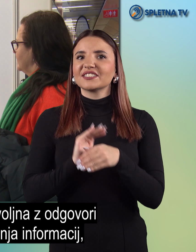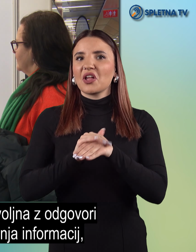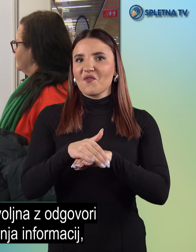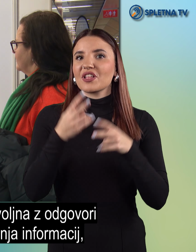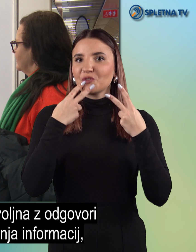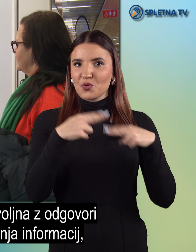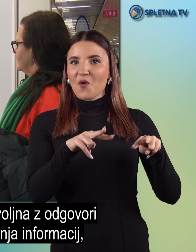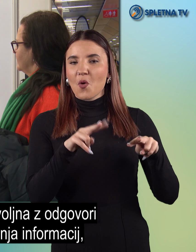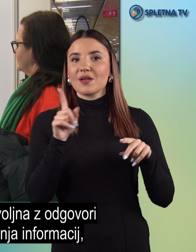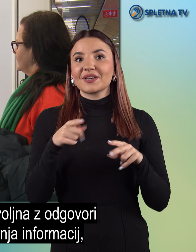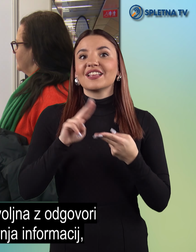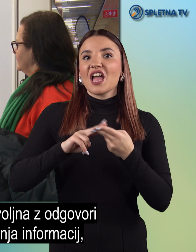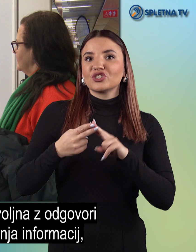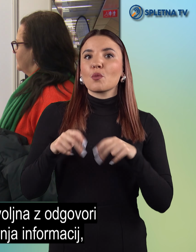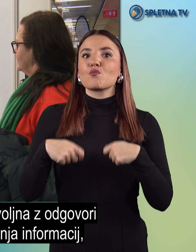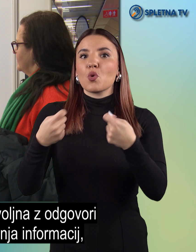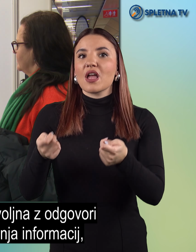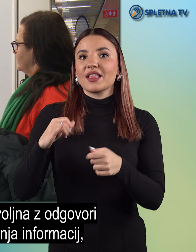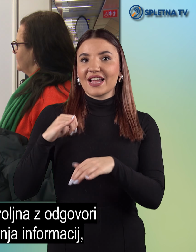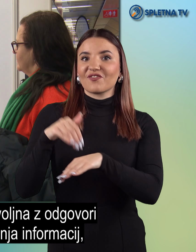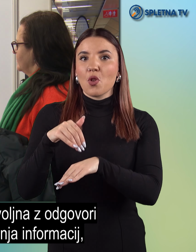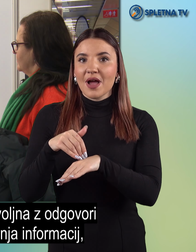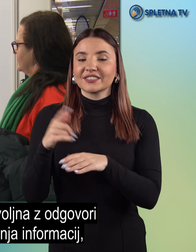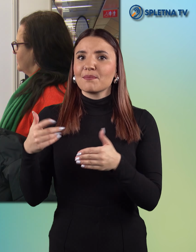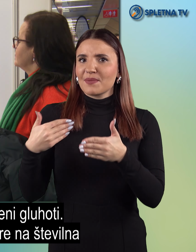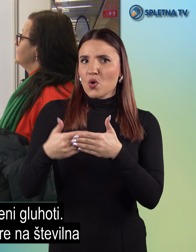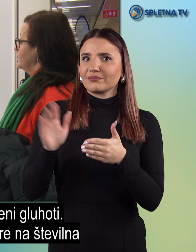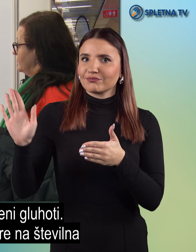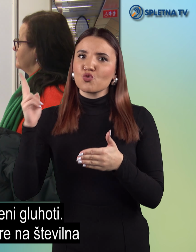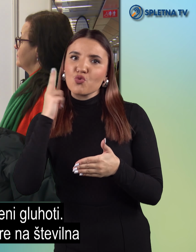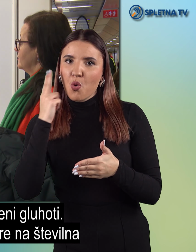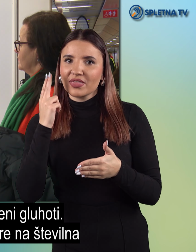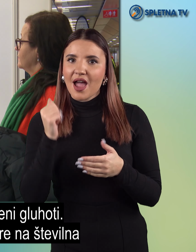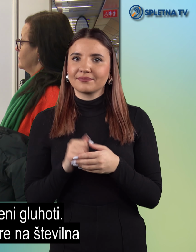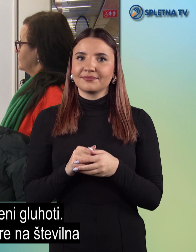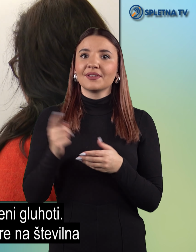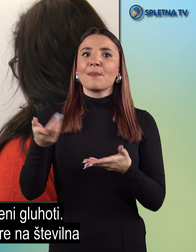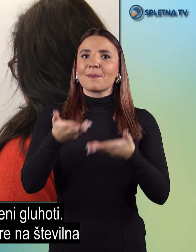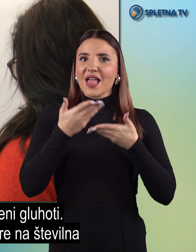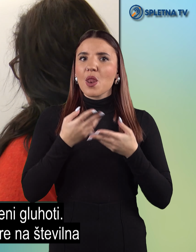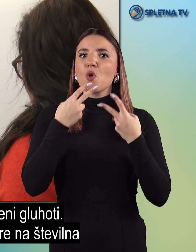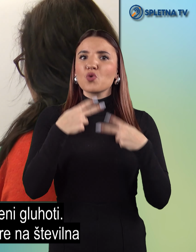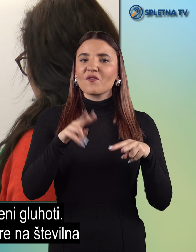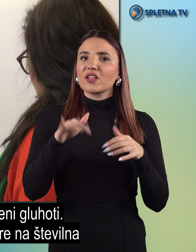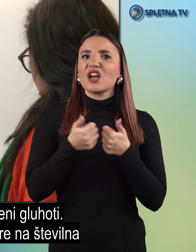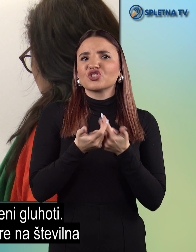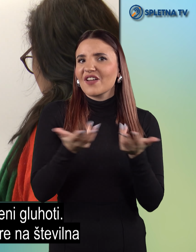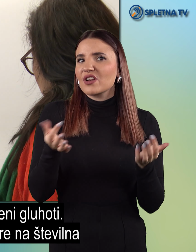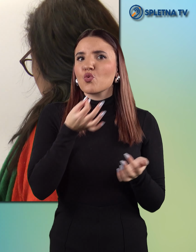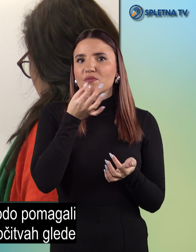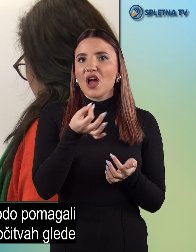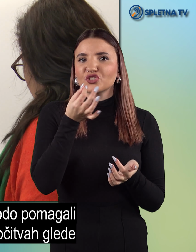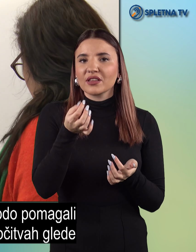Valerija je bila zadovoljna z odgovori in načinom podajanja informacij, prilagojenim njeni gluhoti. Prejela je odgovore